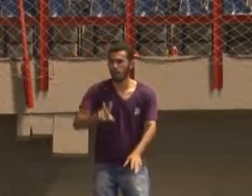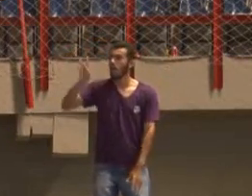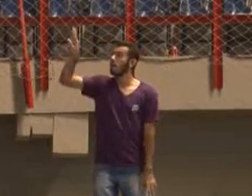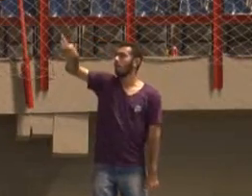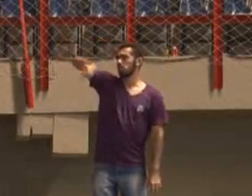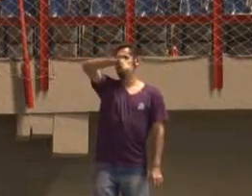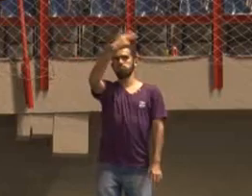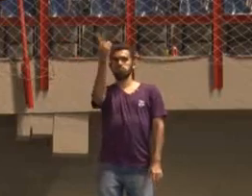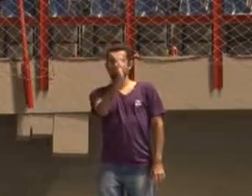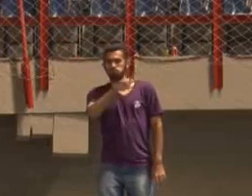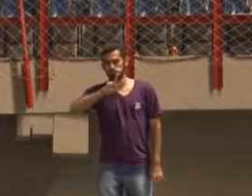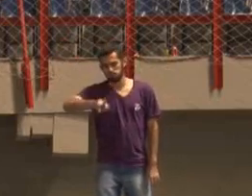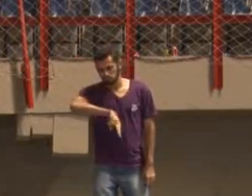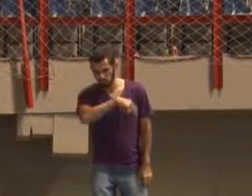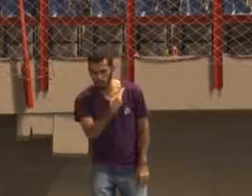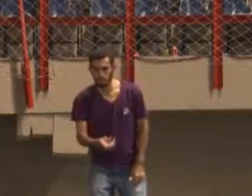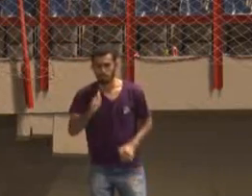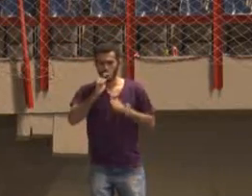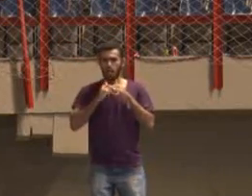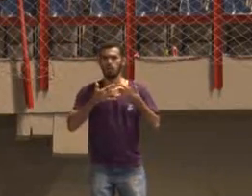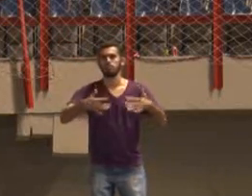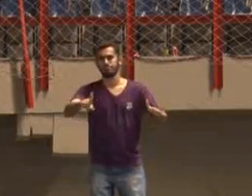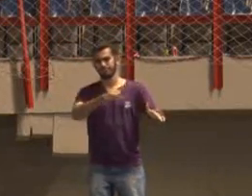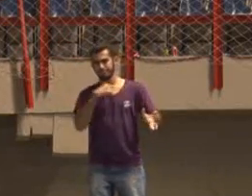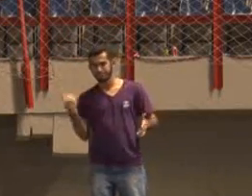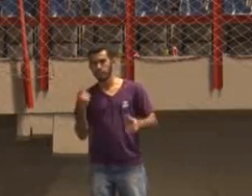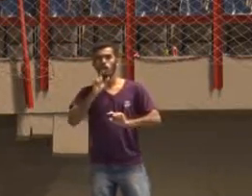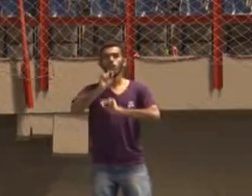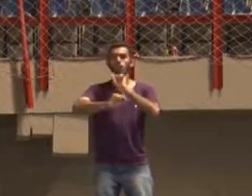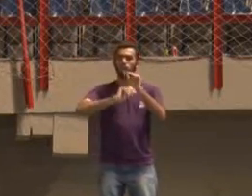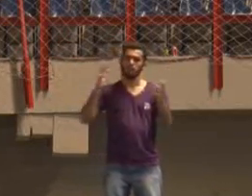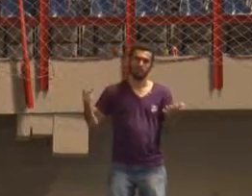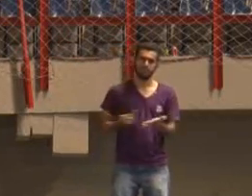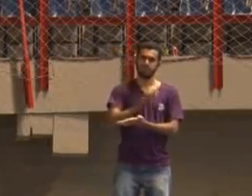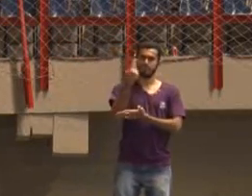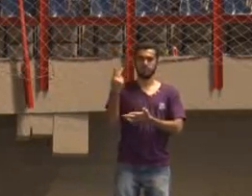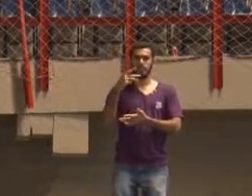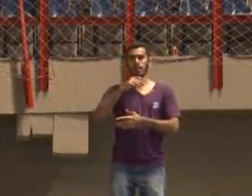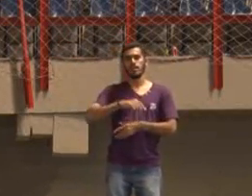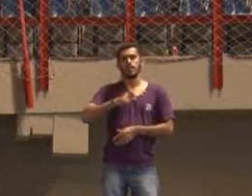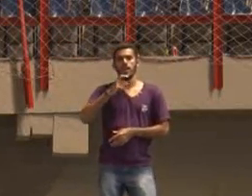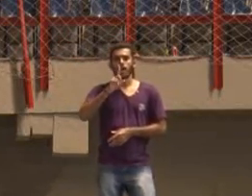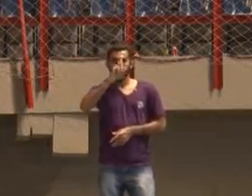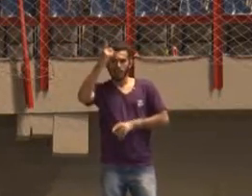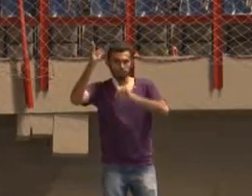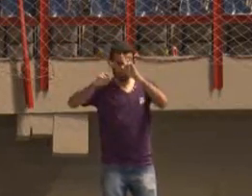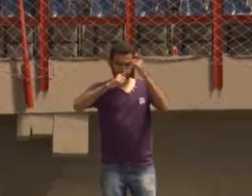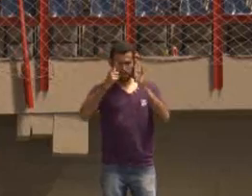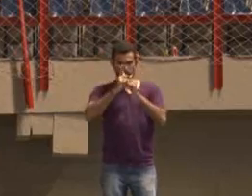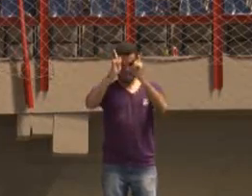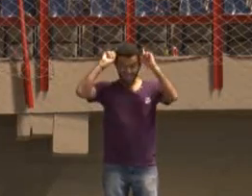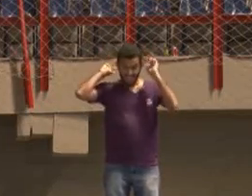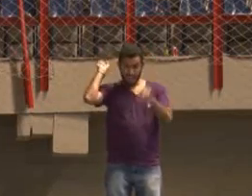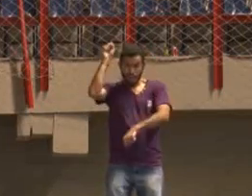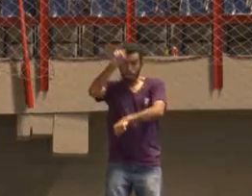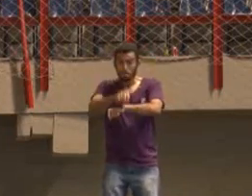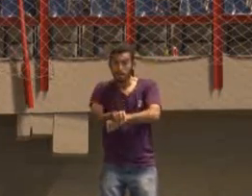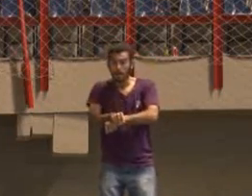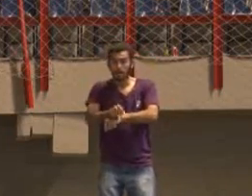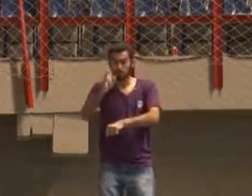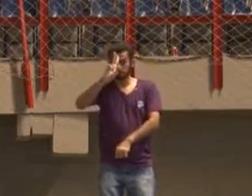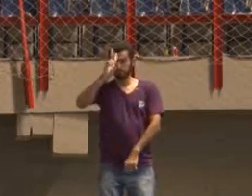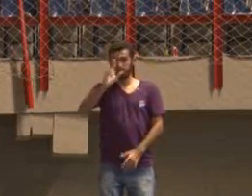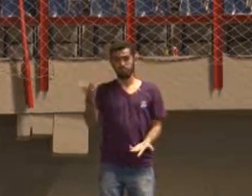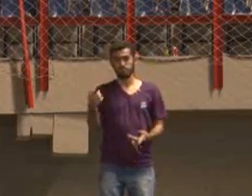mar Egeu, morrendo. Só que aí o que que acontece? A mitologia grega para a história por aí, com a morte de Ícaro. Só